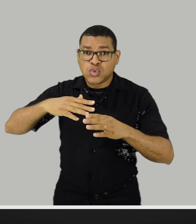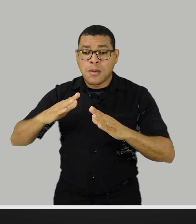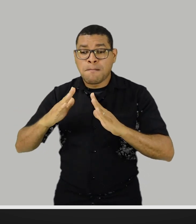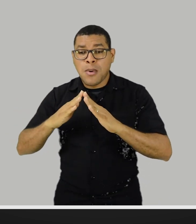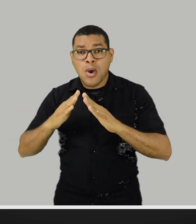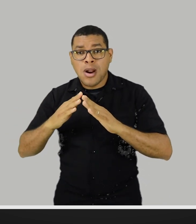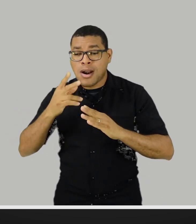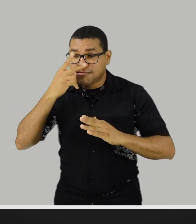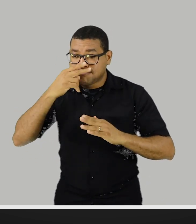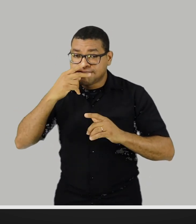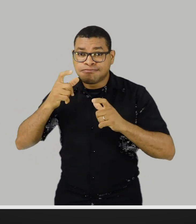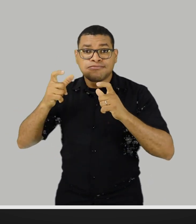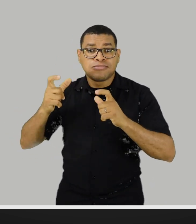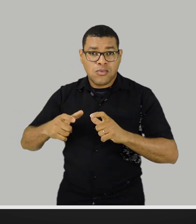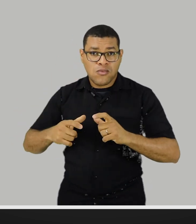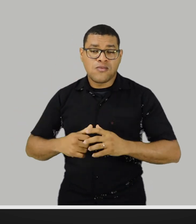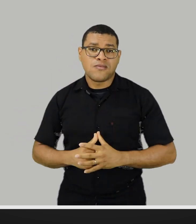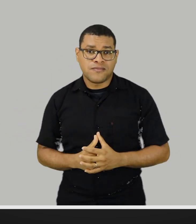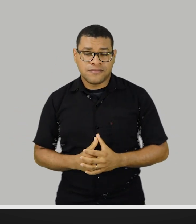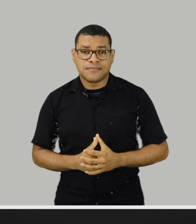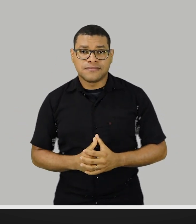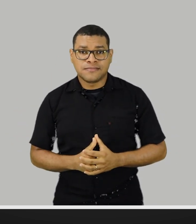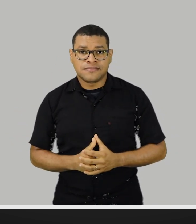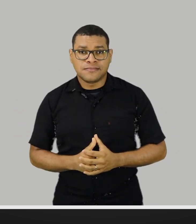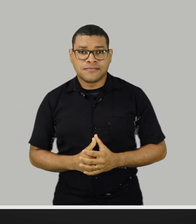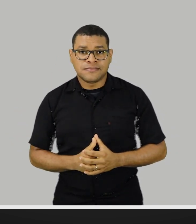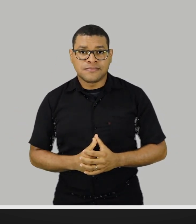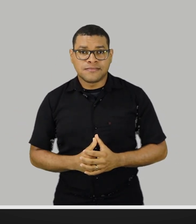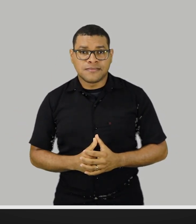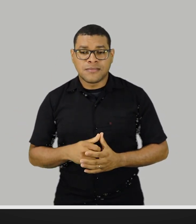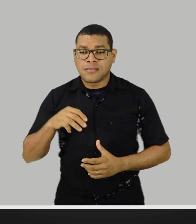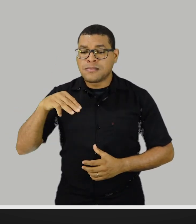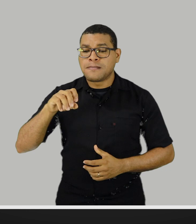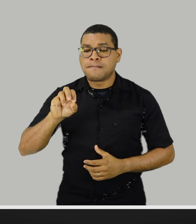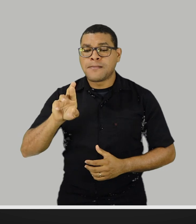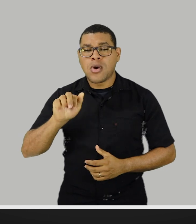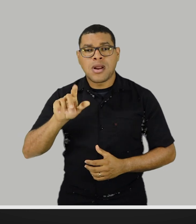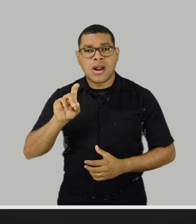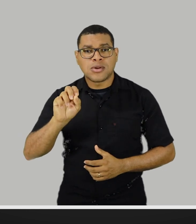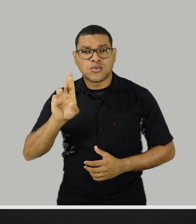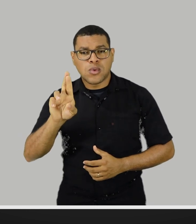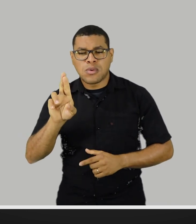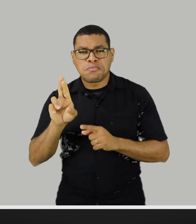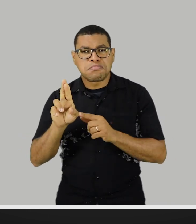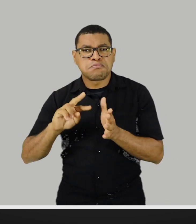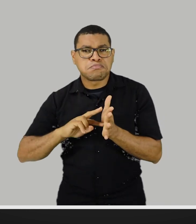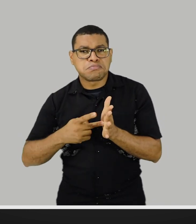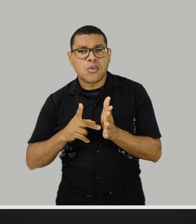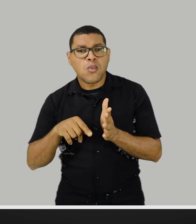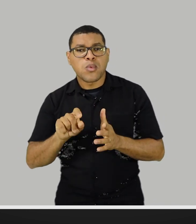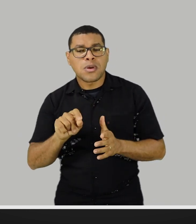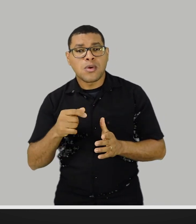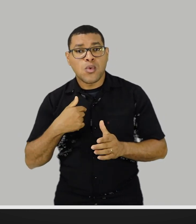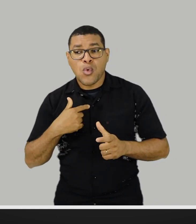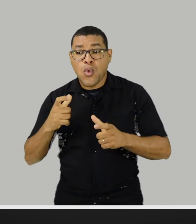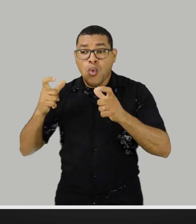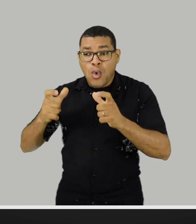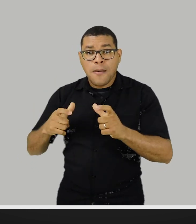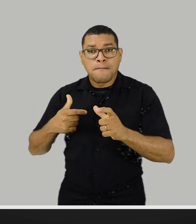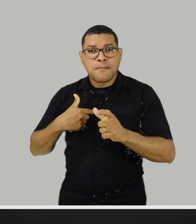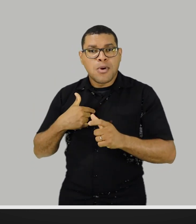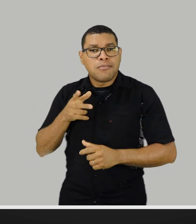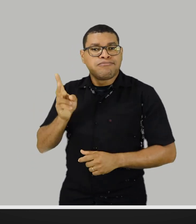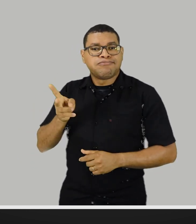um mesmo domicílio quarto morador a pessoa que tem o domicílio como local habitual de residência